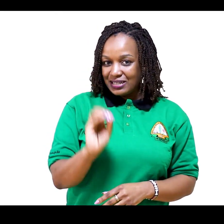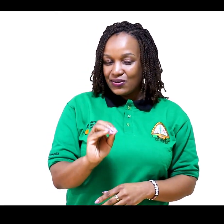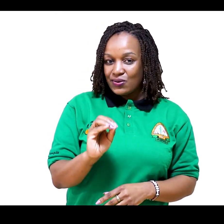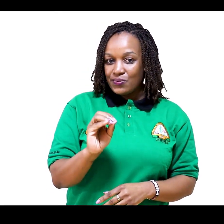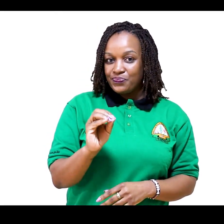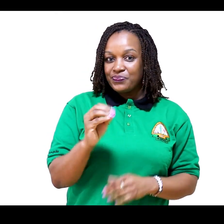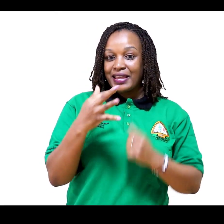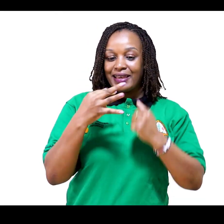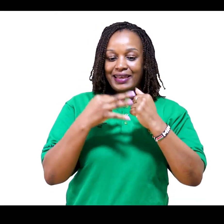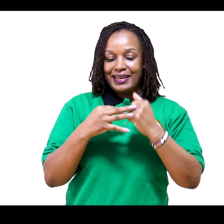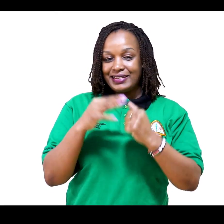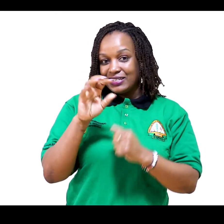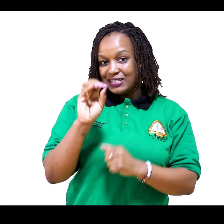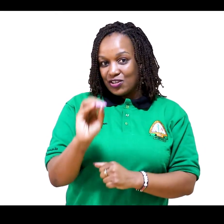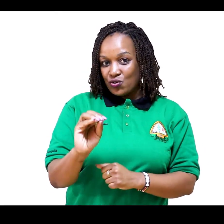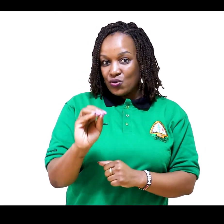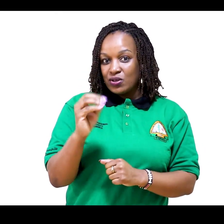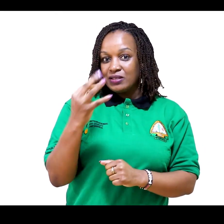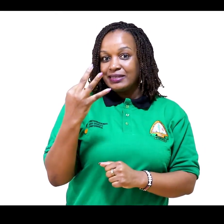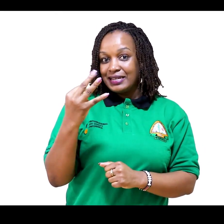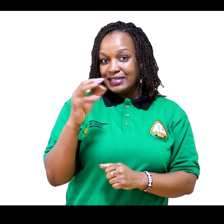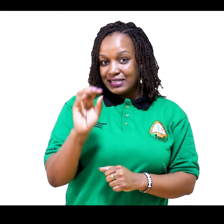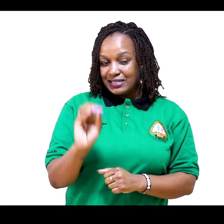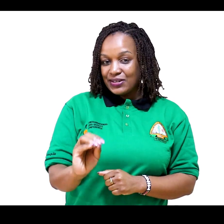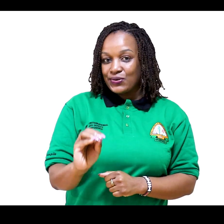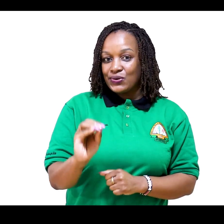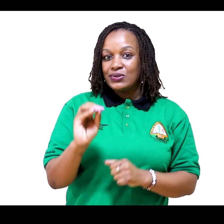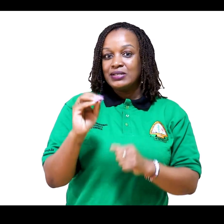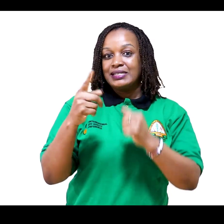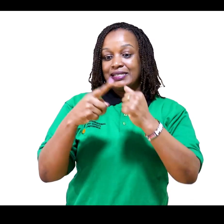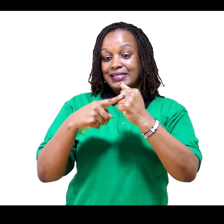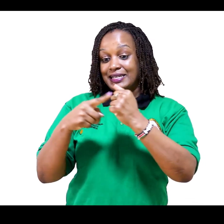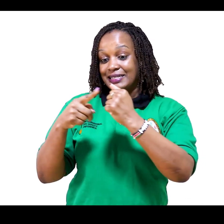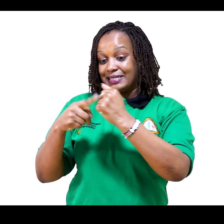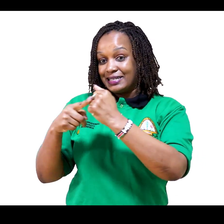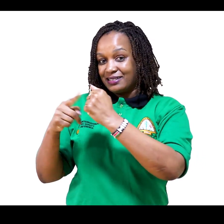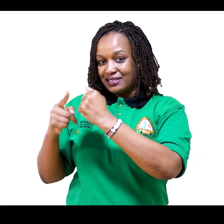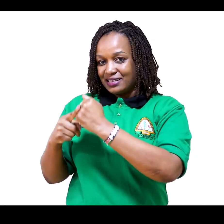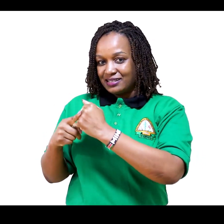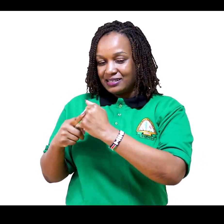Simu ya bure 0800221111